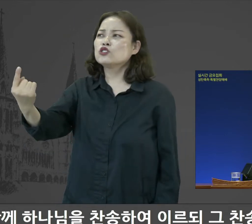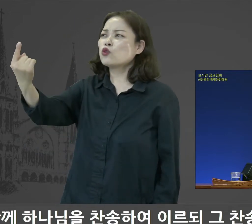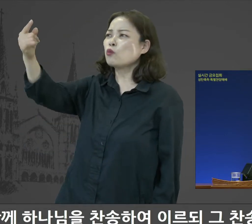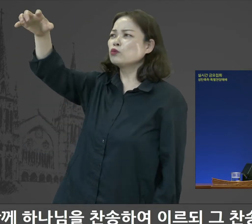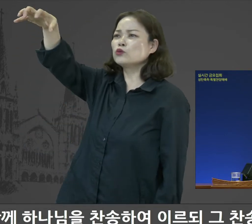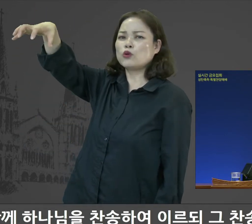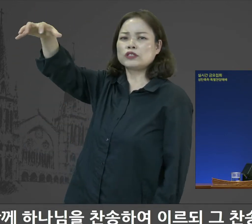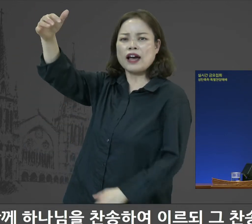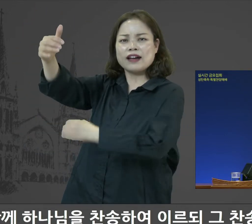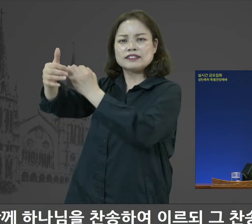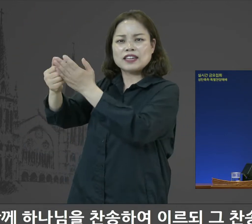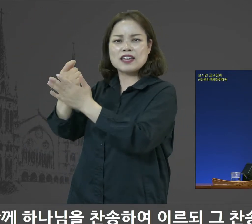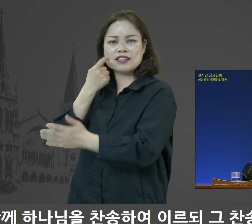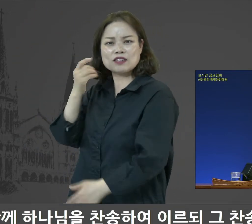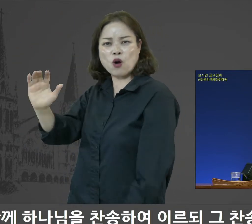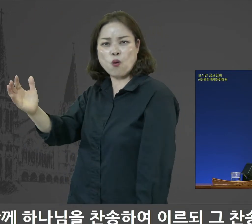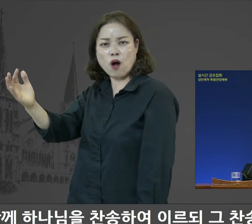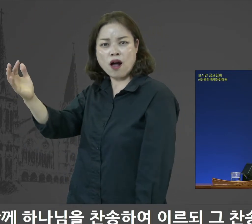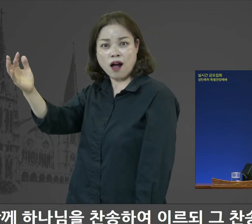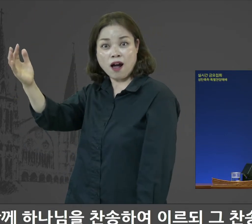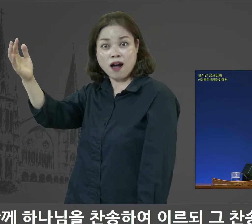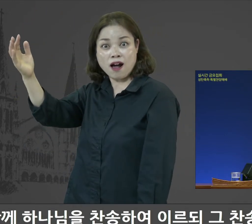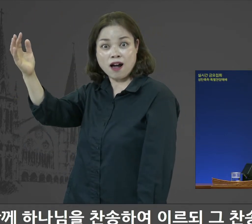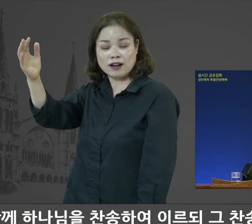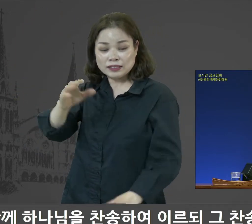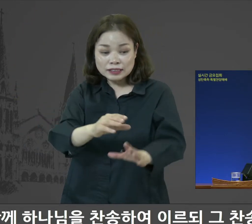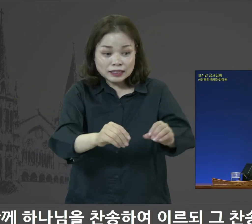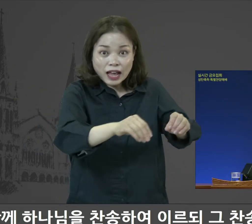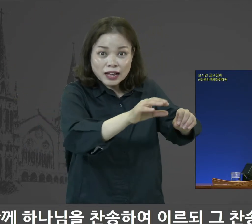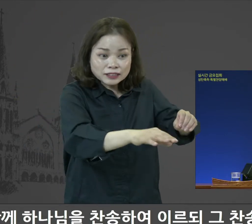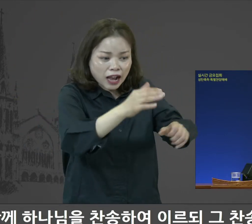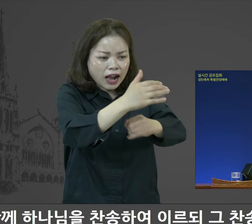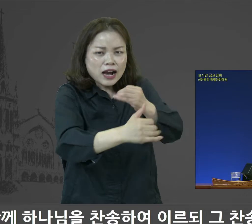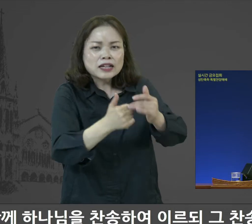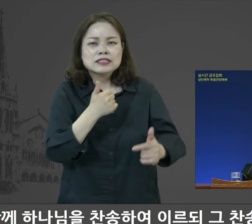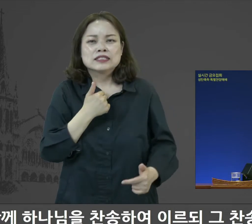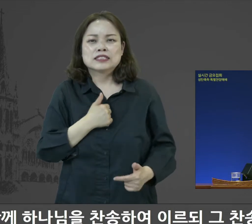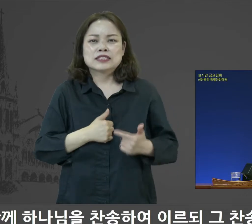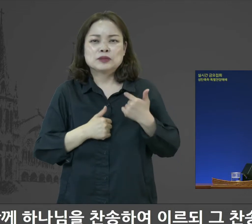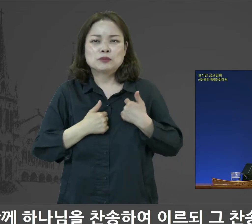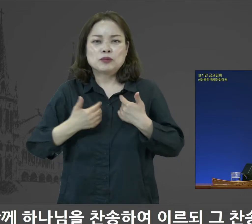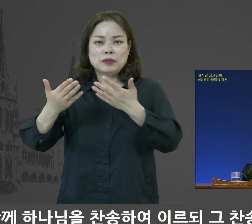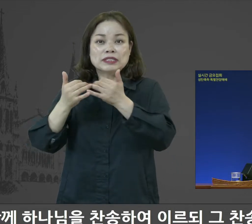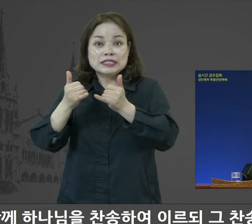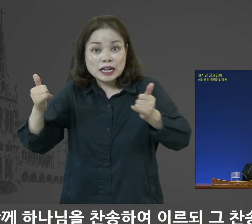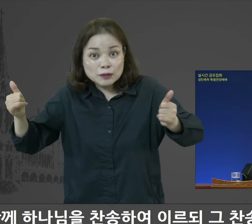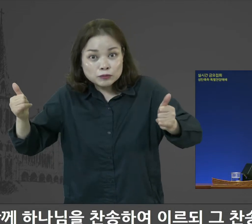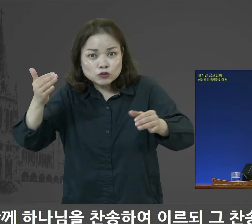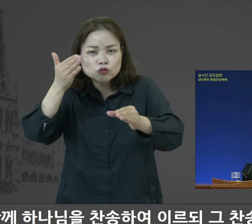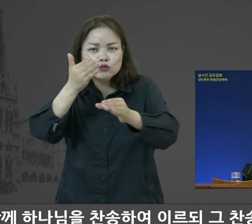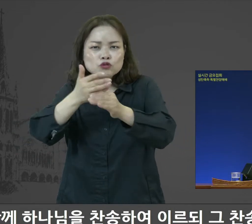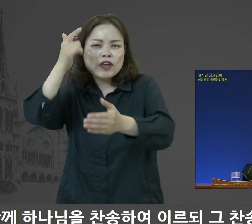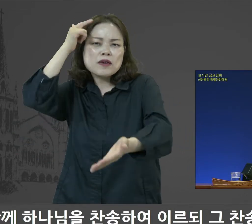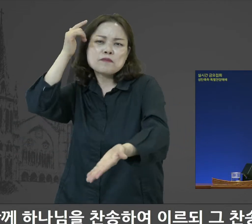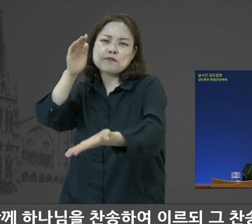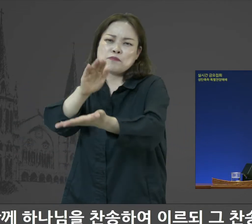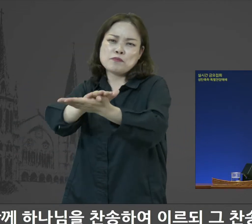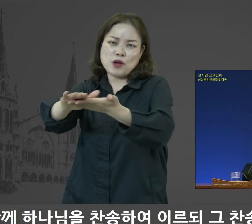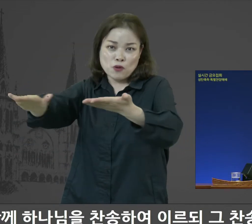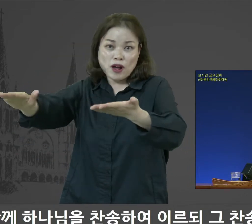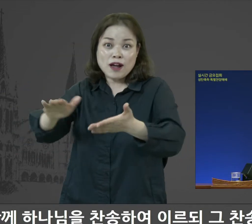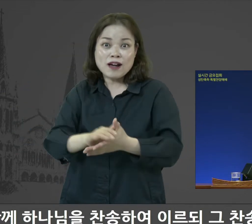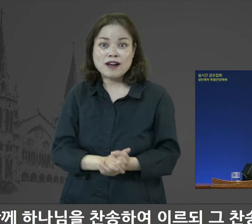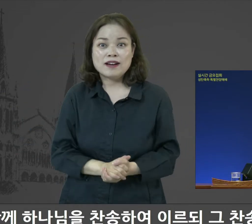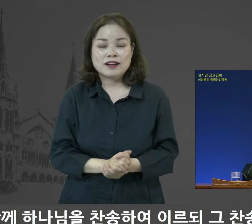높은 곳에서는 하나님께 영광이요, 땅에서는 하나님이 기뻐하시는 사람들 중에 평화로다.